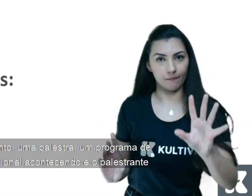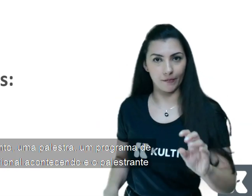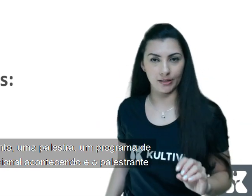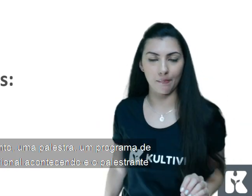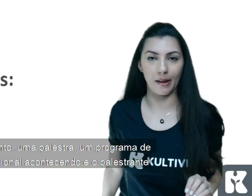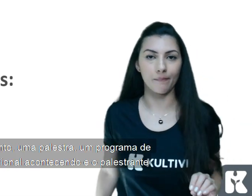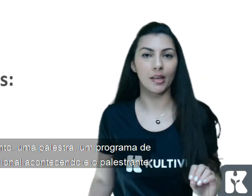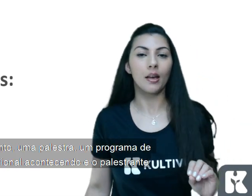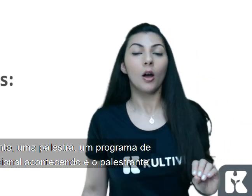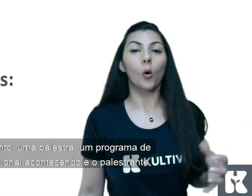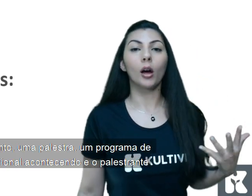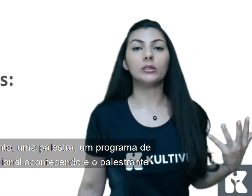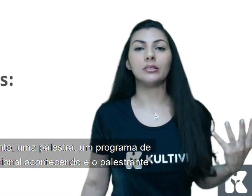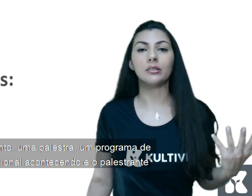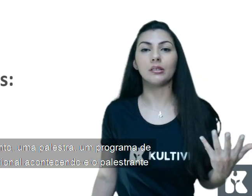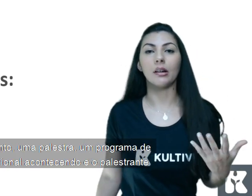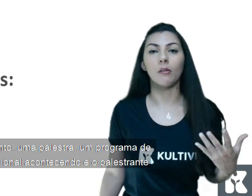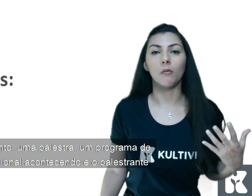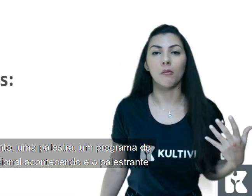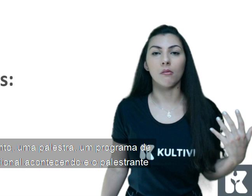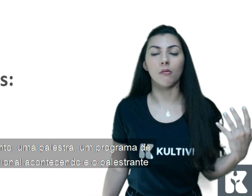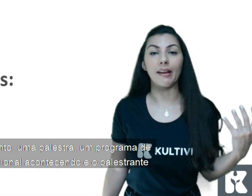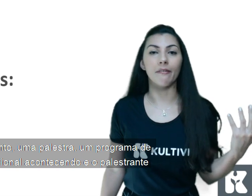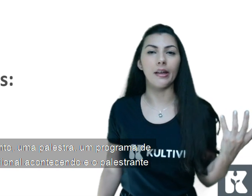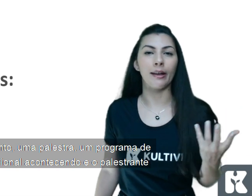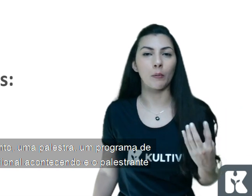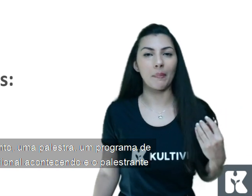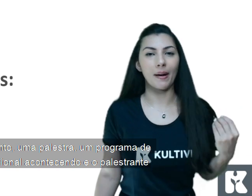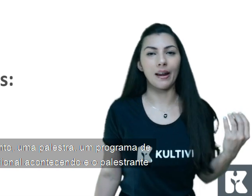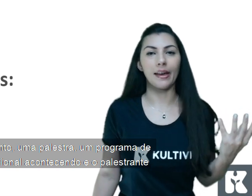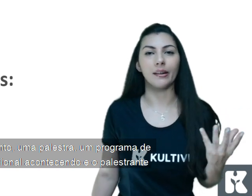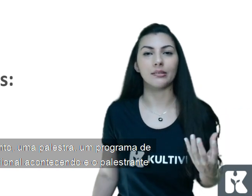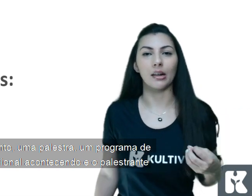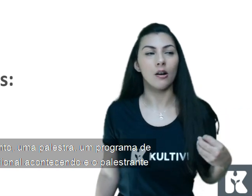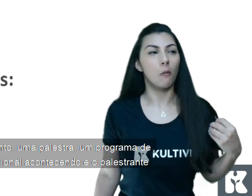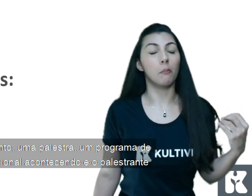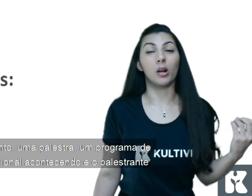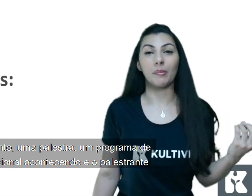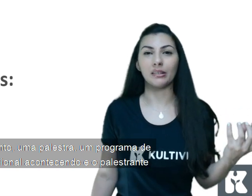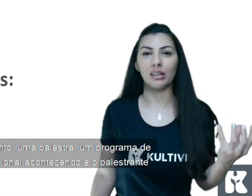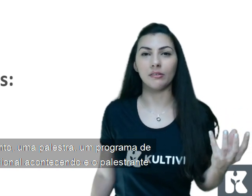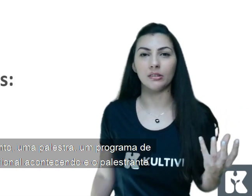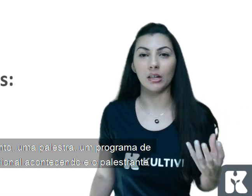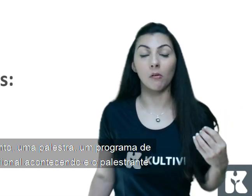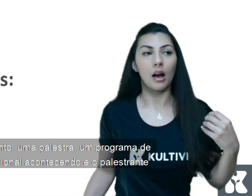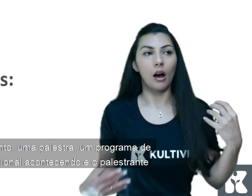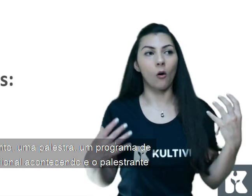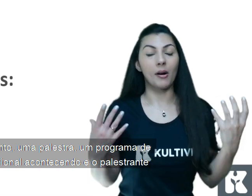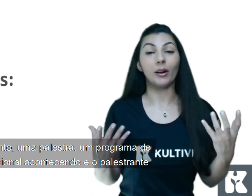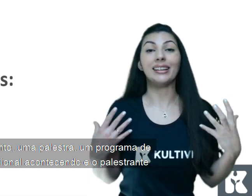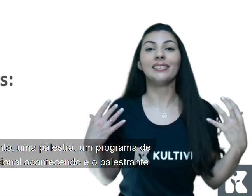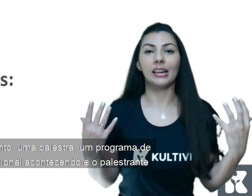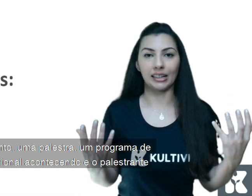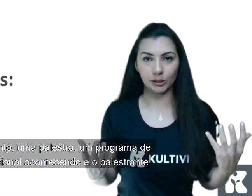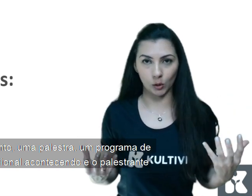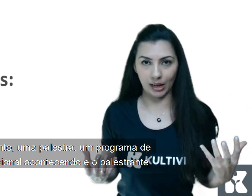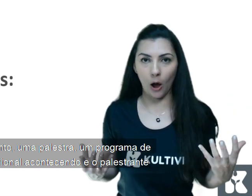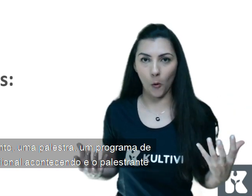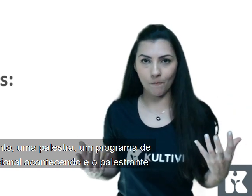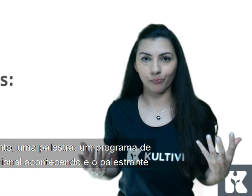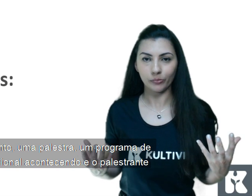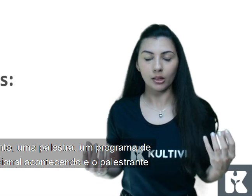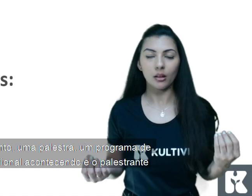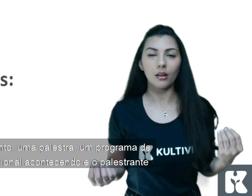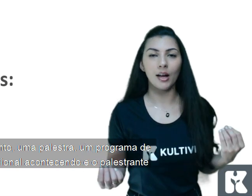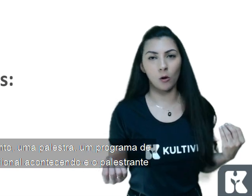professora? Veja bem, quando existe um evento, uma palestra, um programa de televisão, alguma coisa